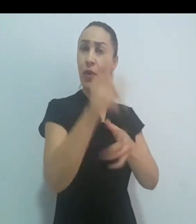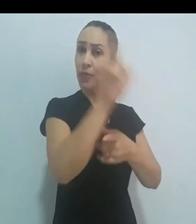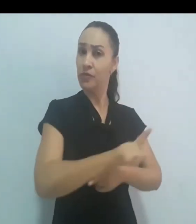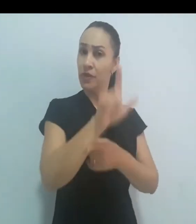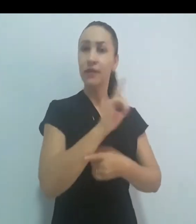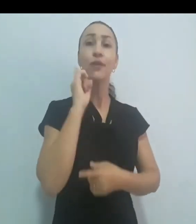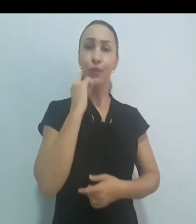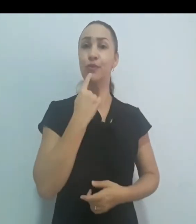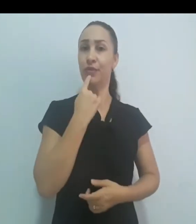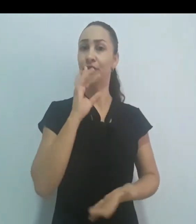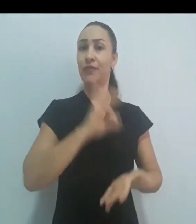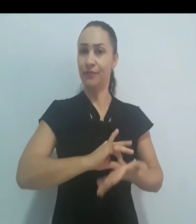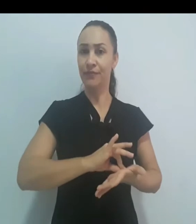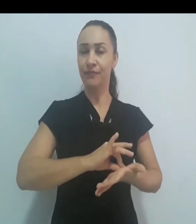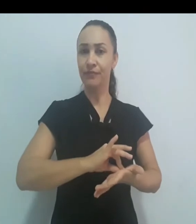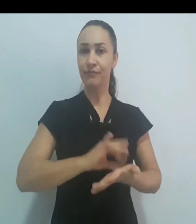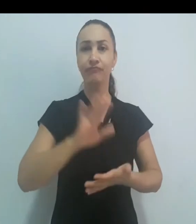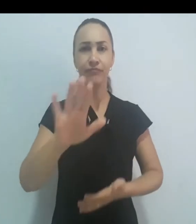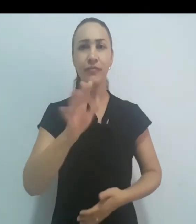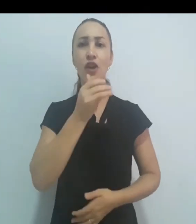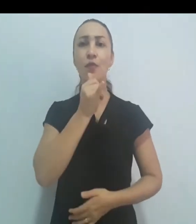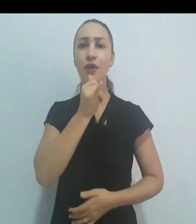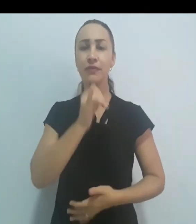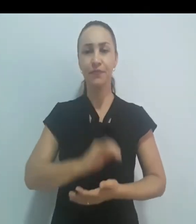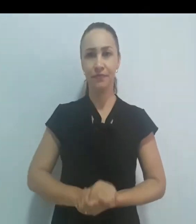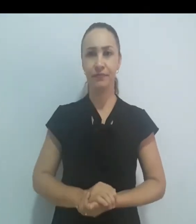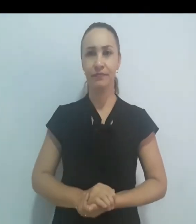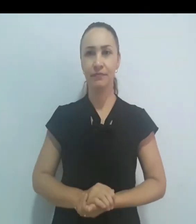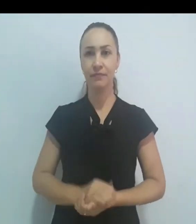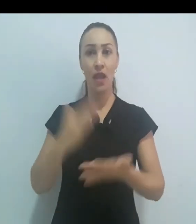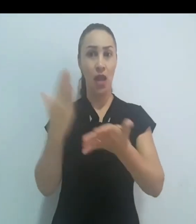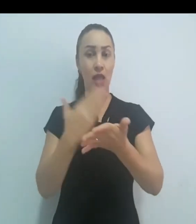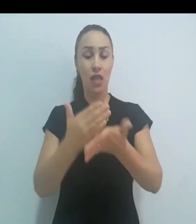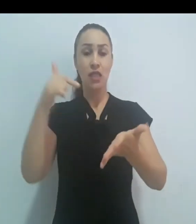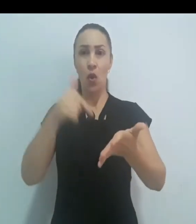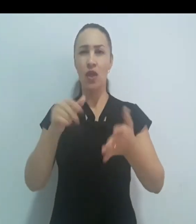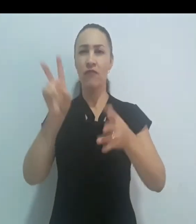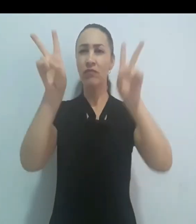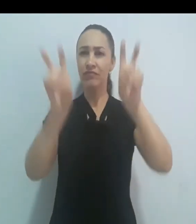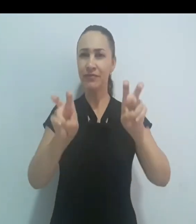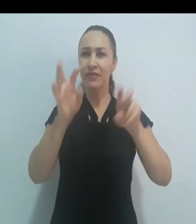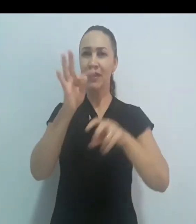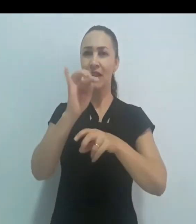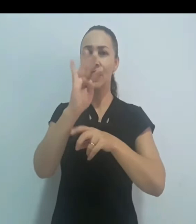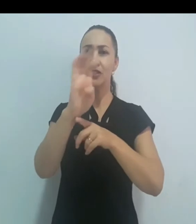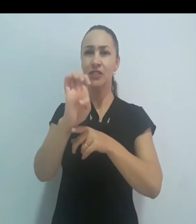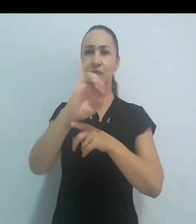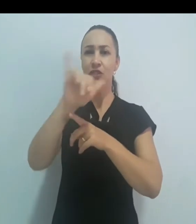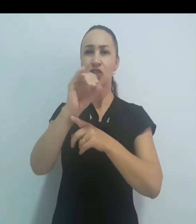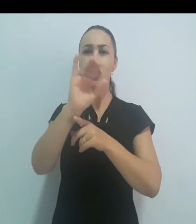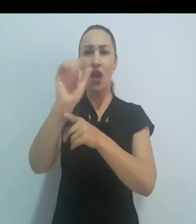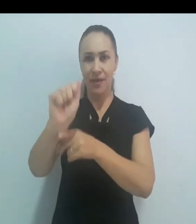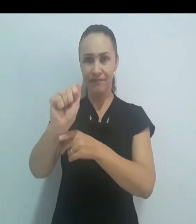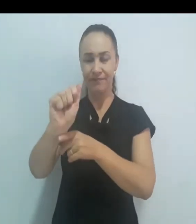literatura que seja surda. Então, por exemplo, existe um livro chamado Tibi e Joca, né,